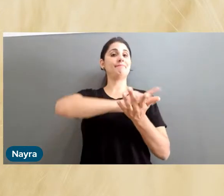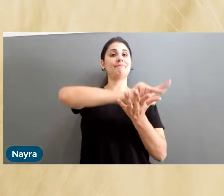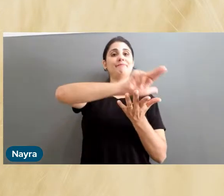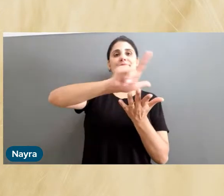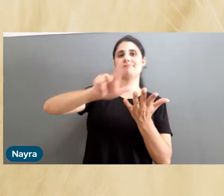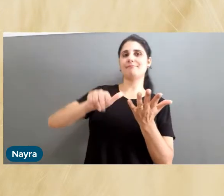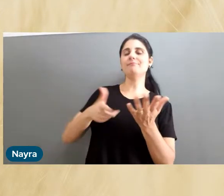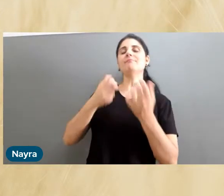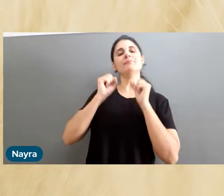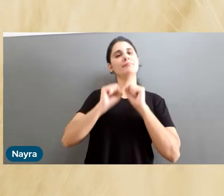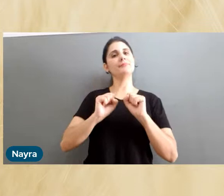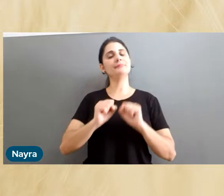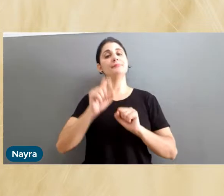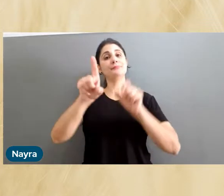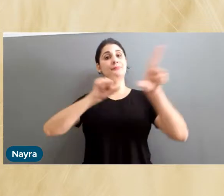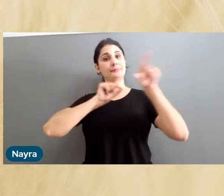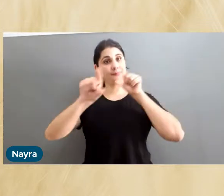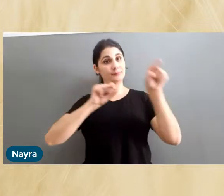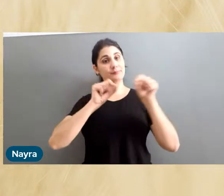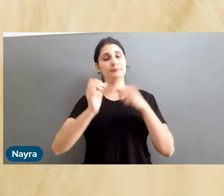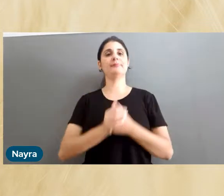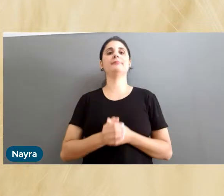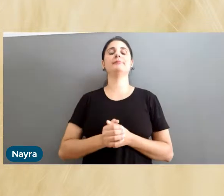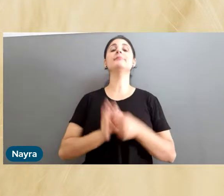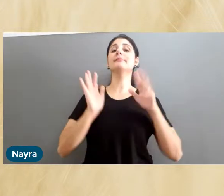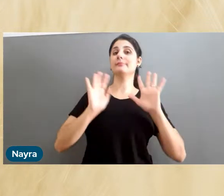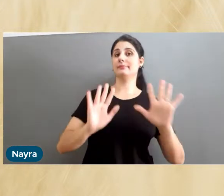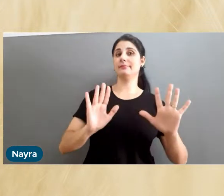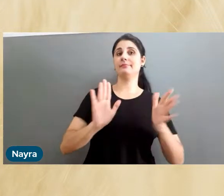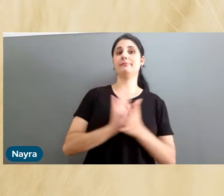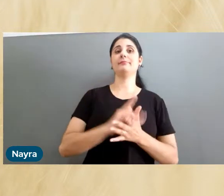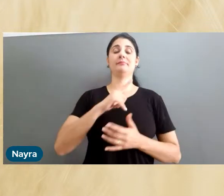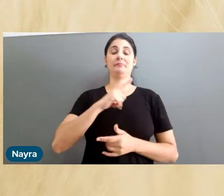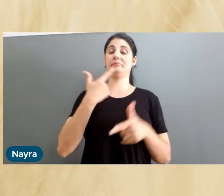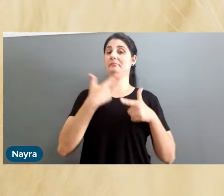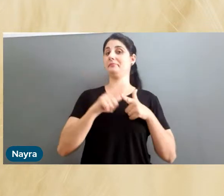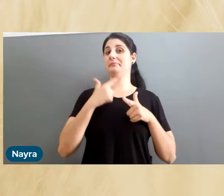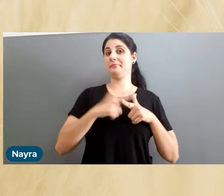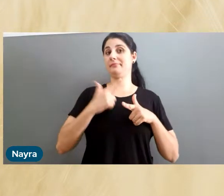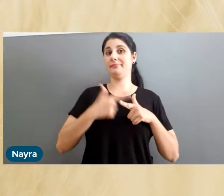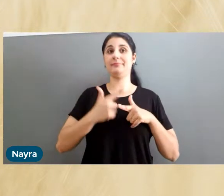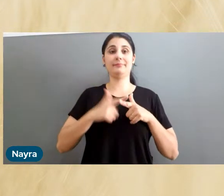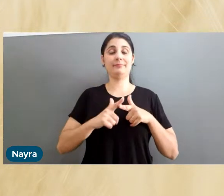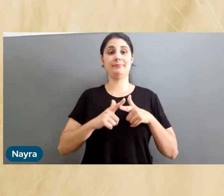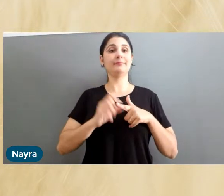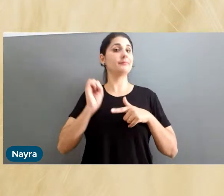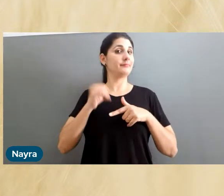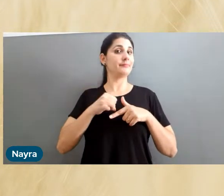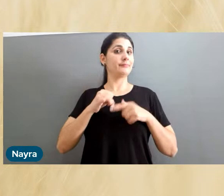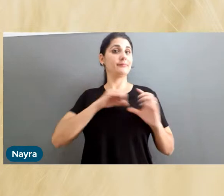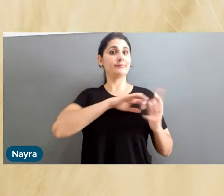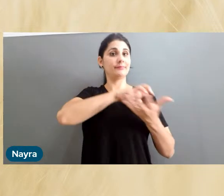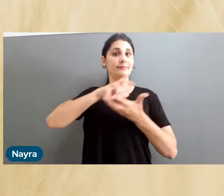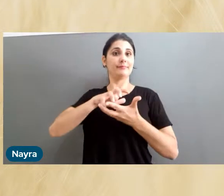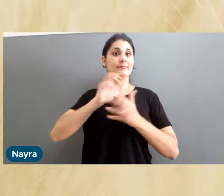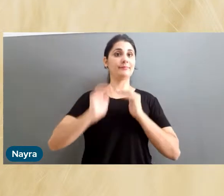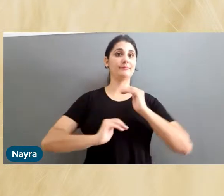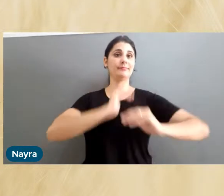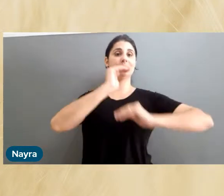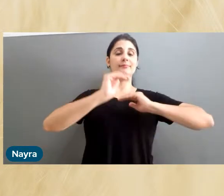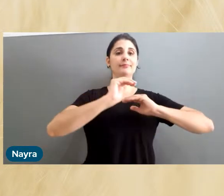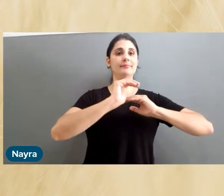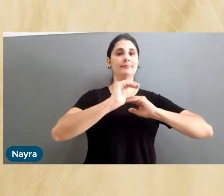nós poderemos escolher. Só que existe um problema. Se a Terra avançar, chegar ao ponto